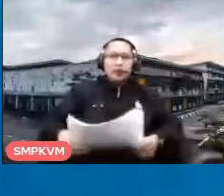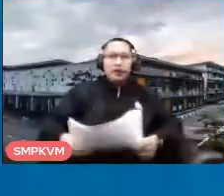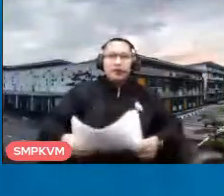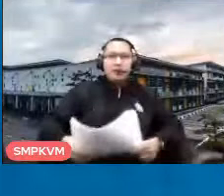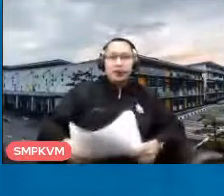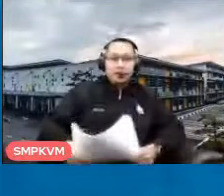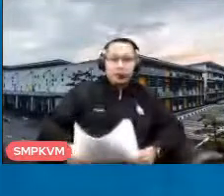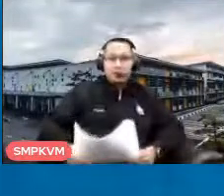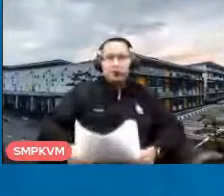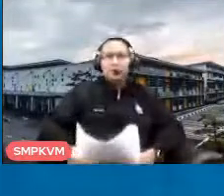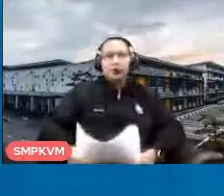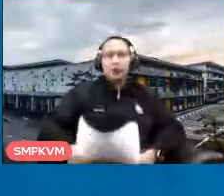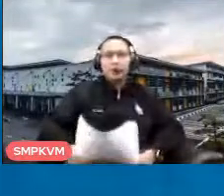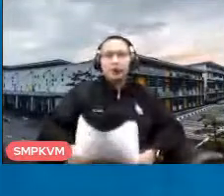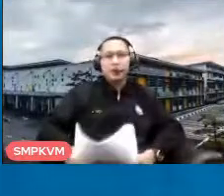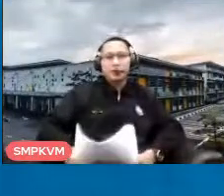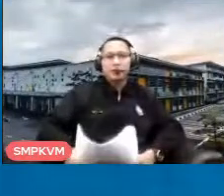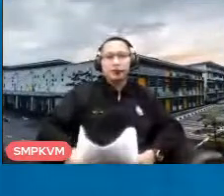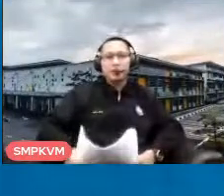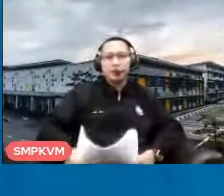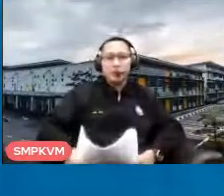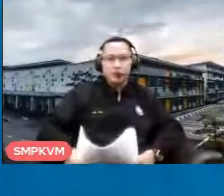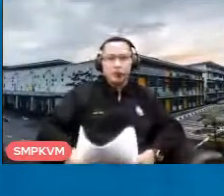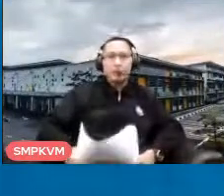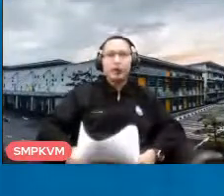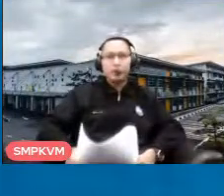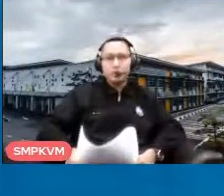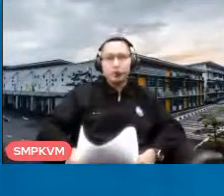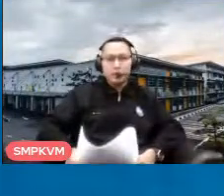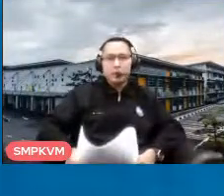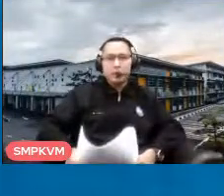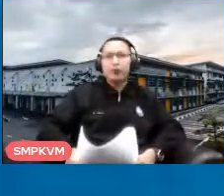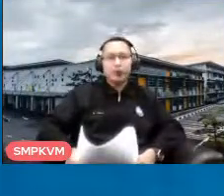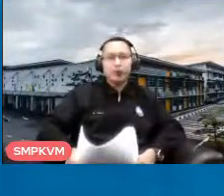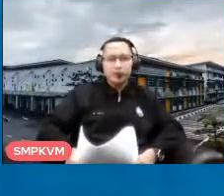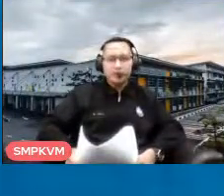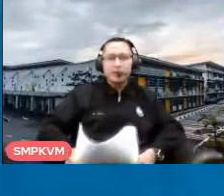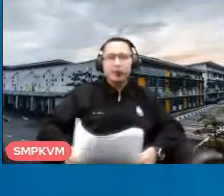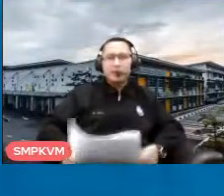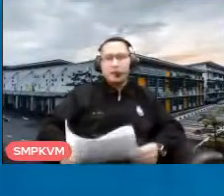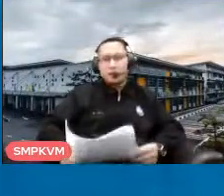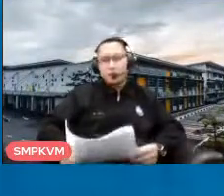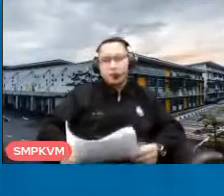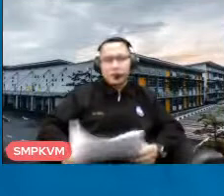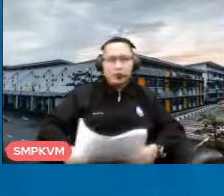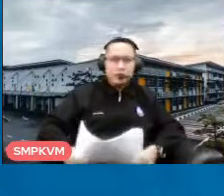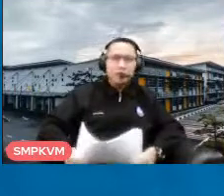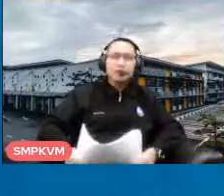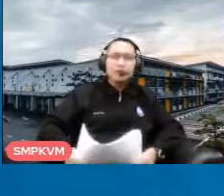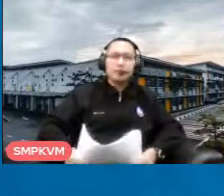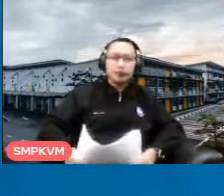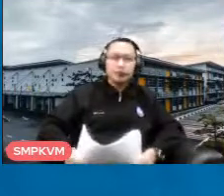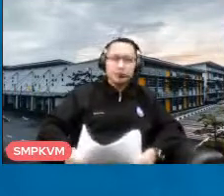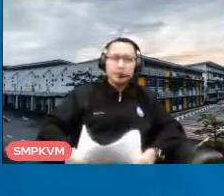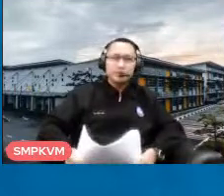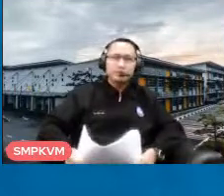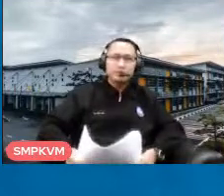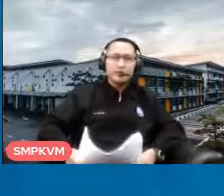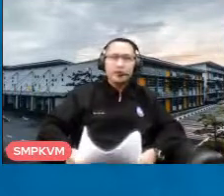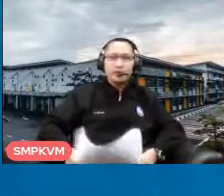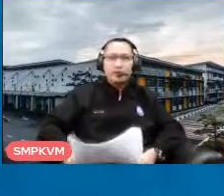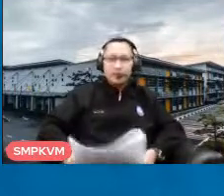Ani pelajar yang sama juga belakang tuh jangan buat langsung sebagai contohnya adalah ada banyak lagi ya Yang contoh rambut yang tak